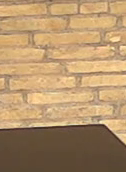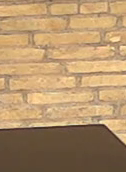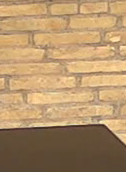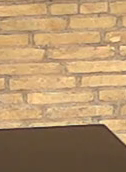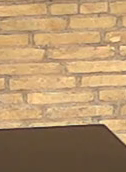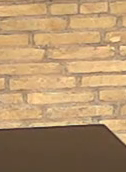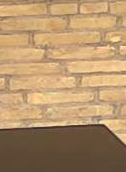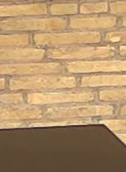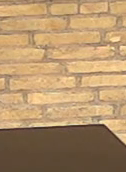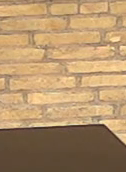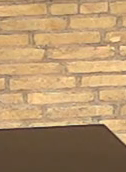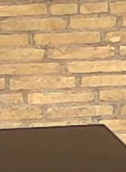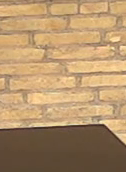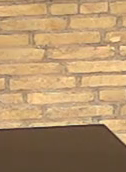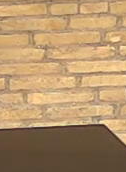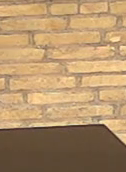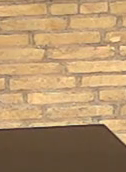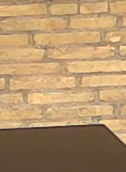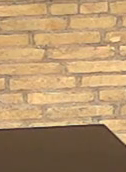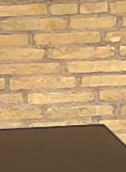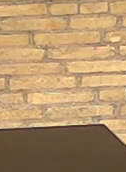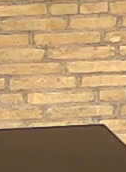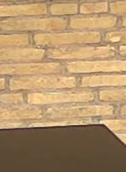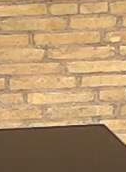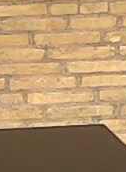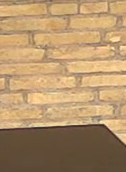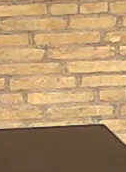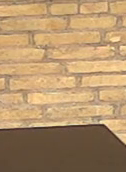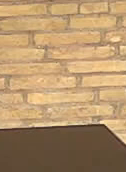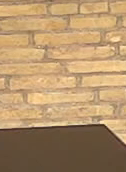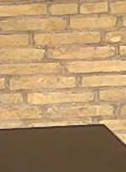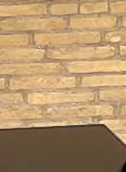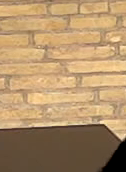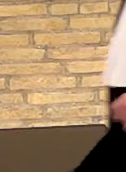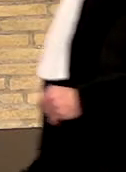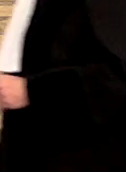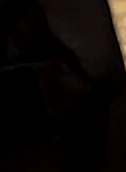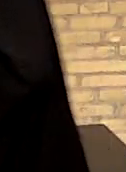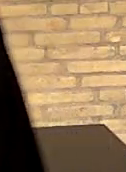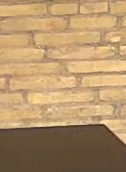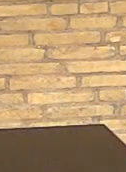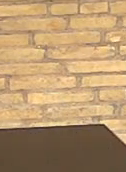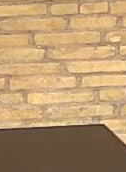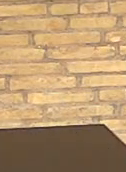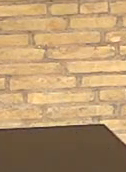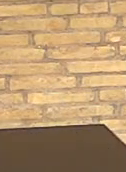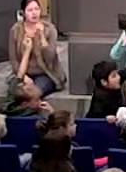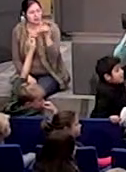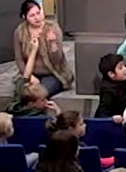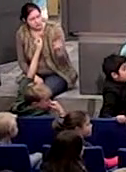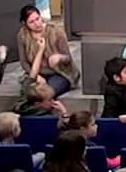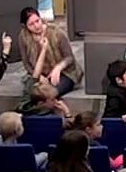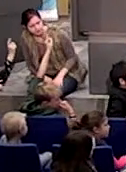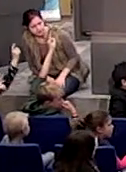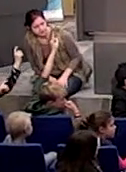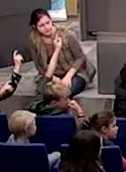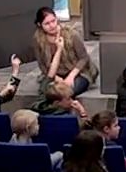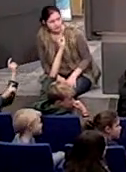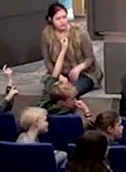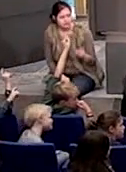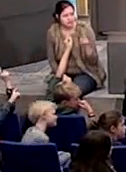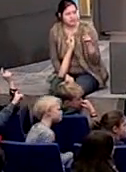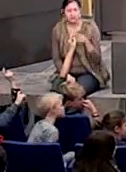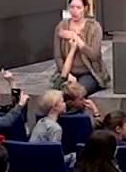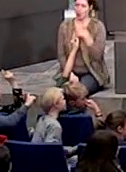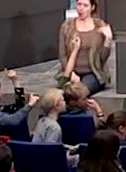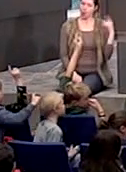in Amerika of China. Hè, de landen waar heel veel... Een volgende vraag. Ik heb hier nog een vraagje. Hoe lang